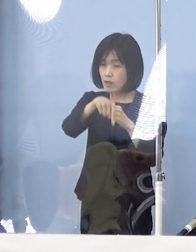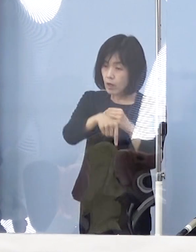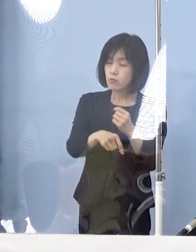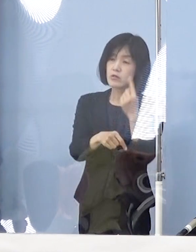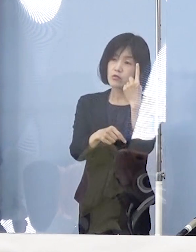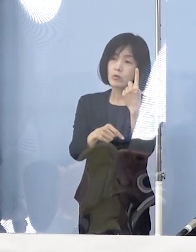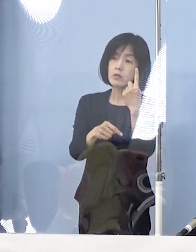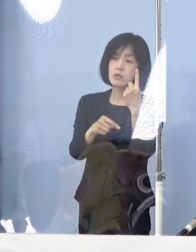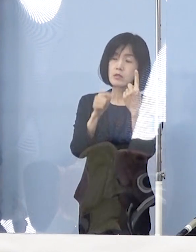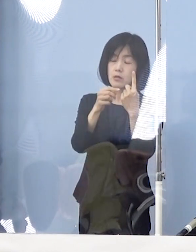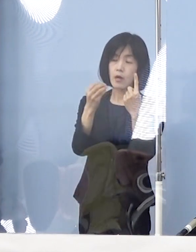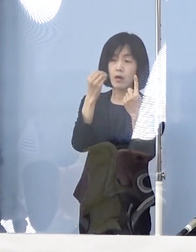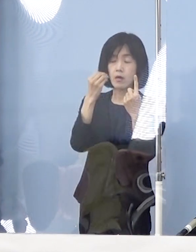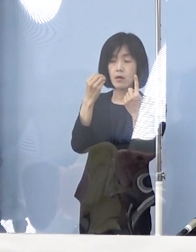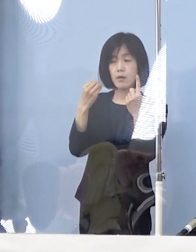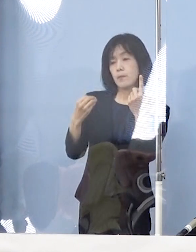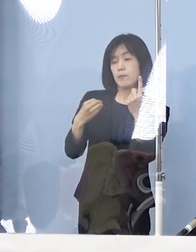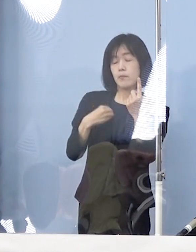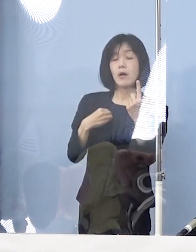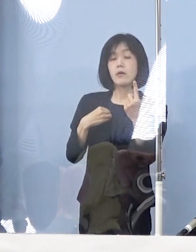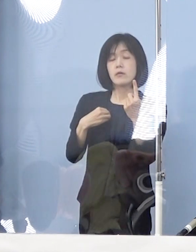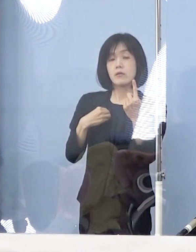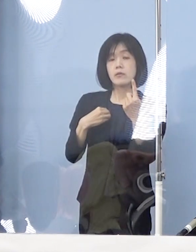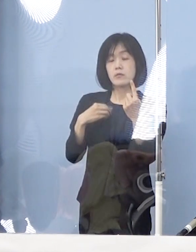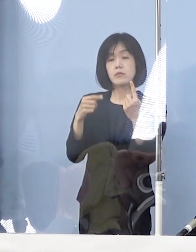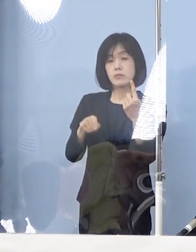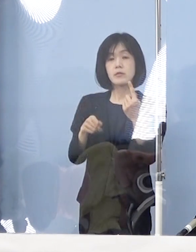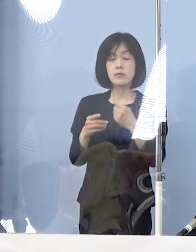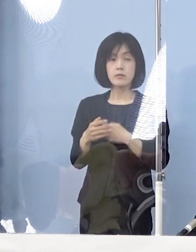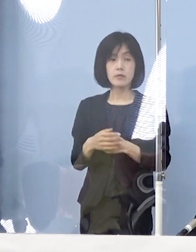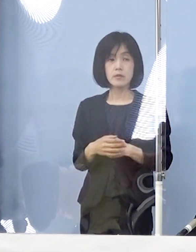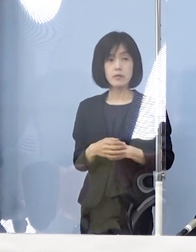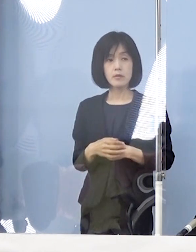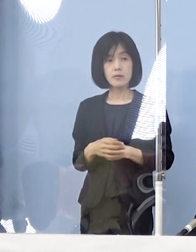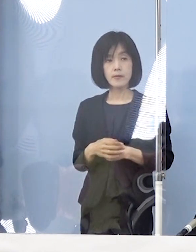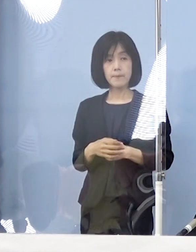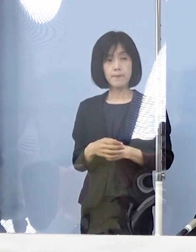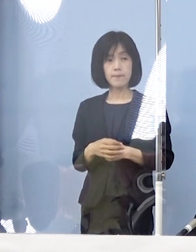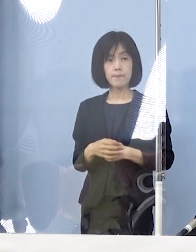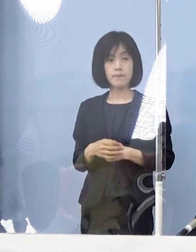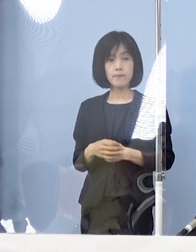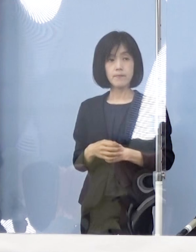が今のところ我々のところで聞いております。